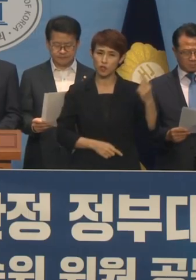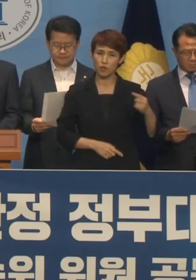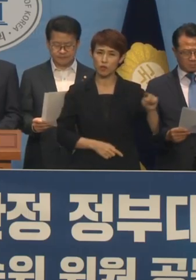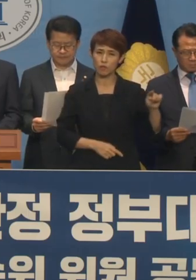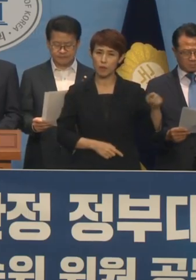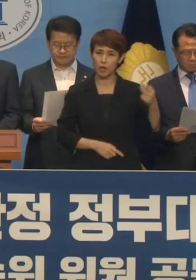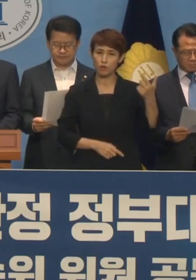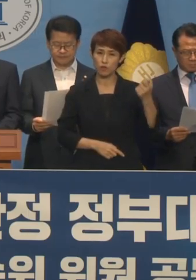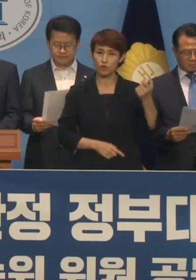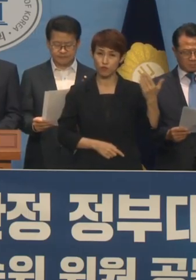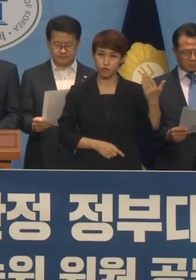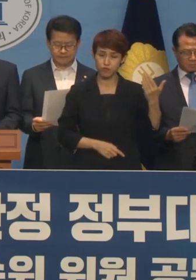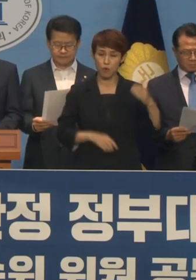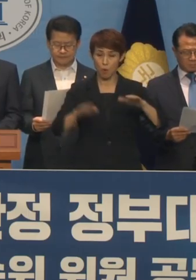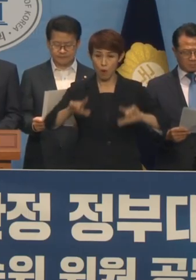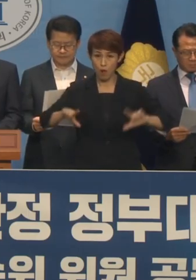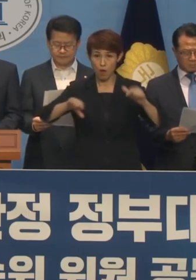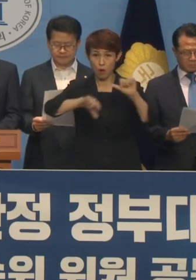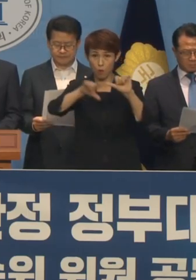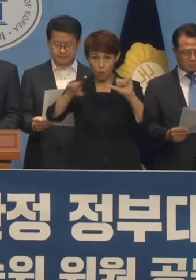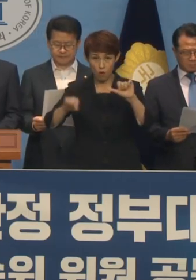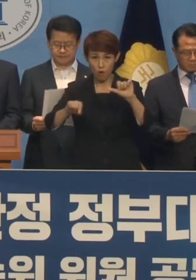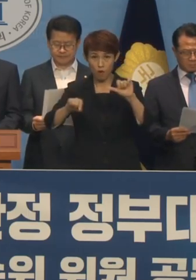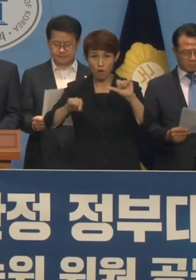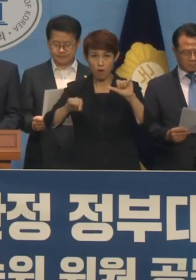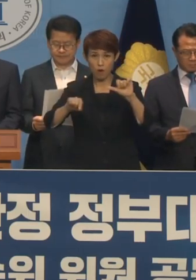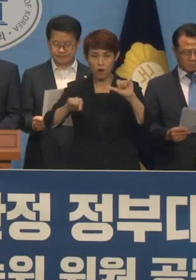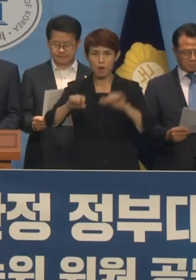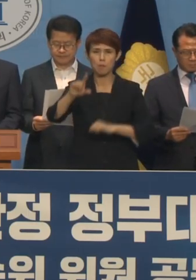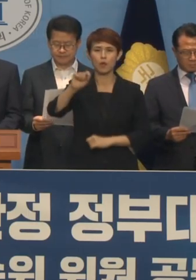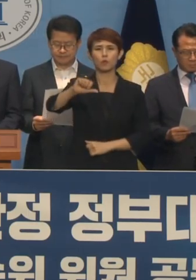21,169원에서 올해 5월 기준